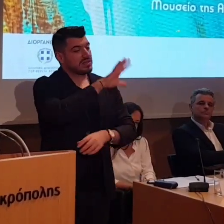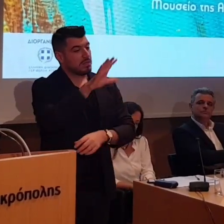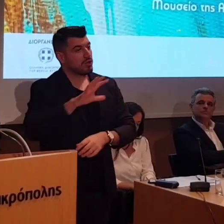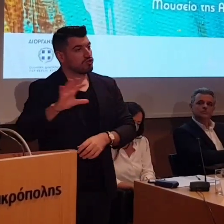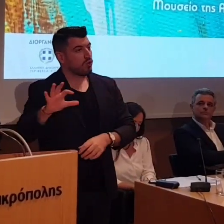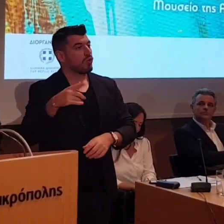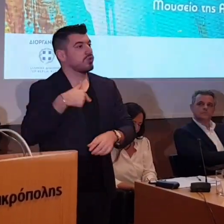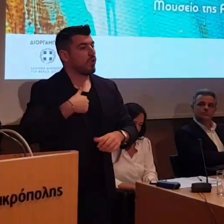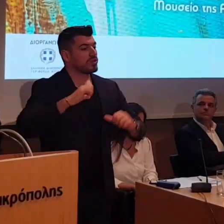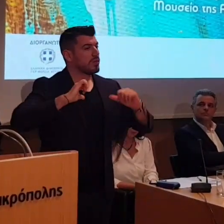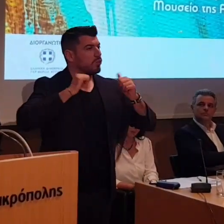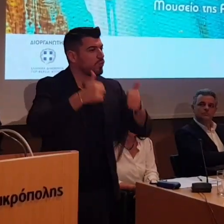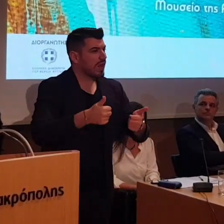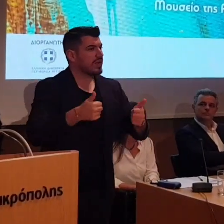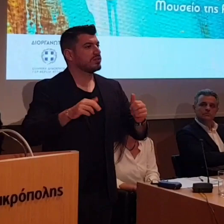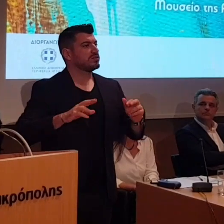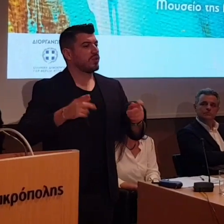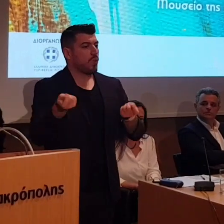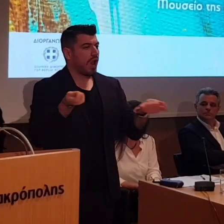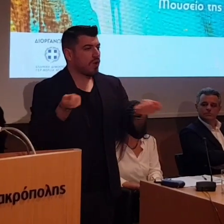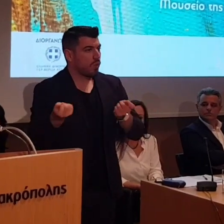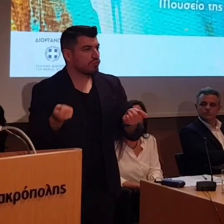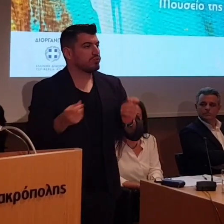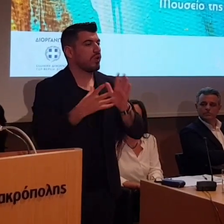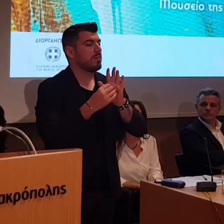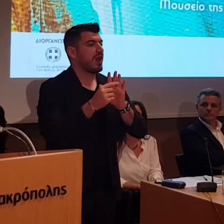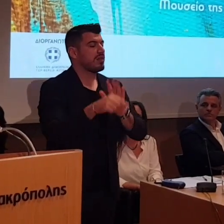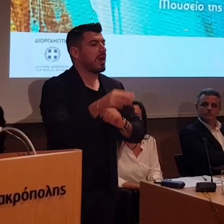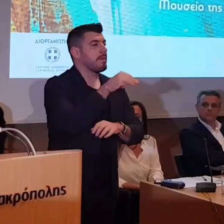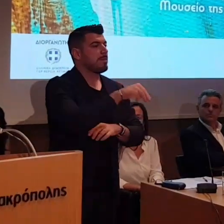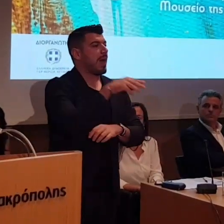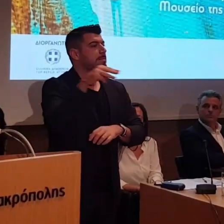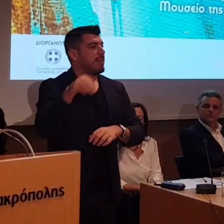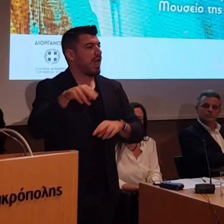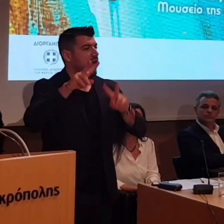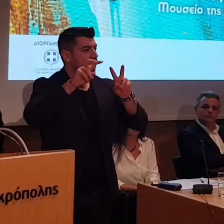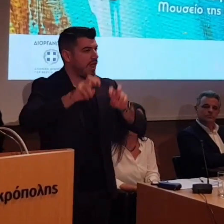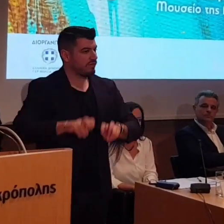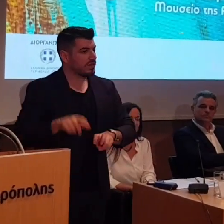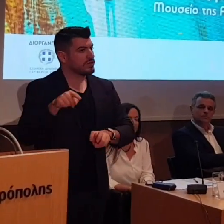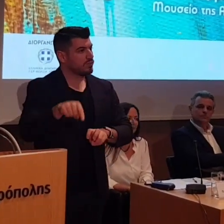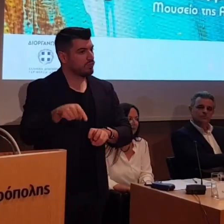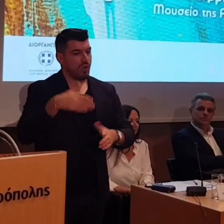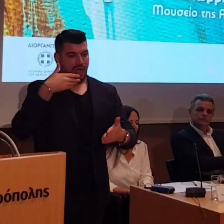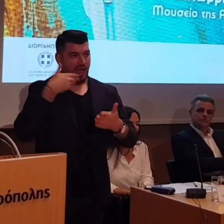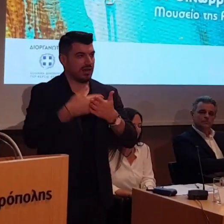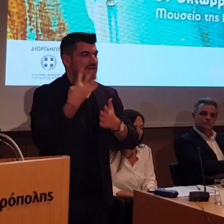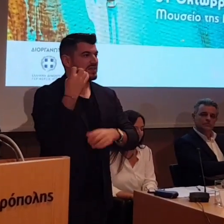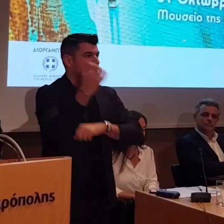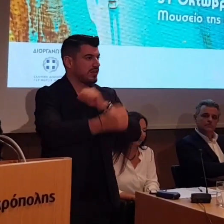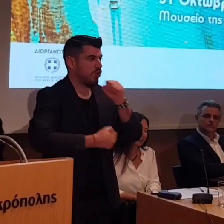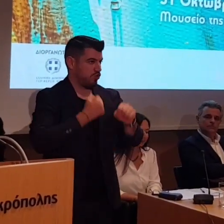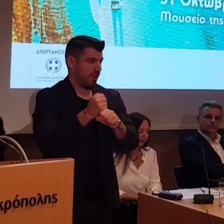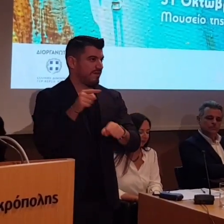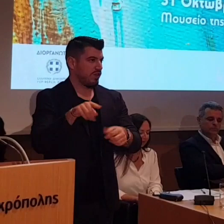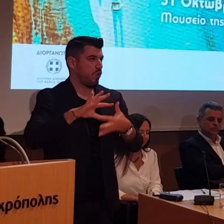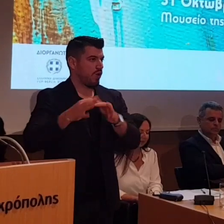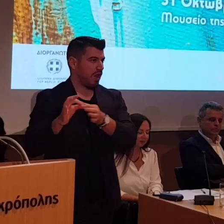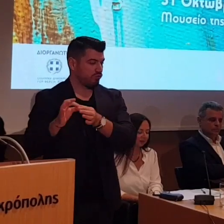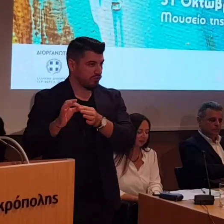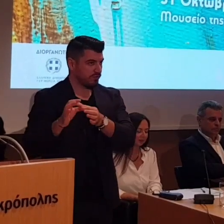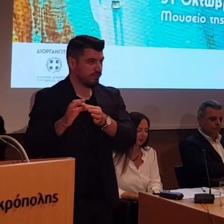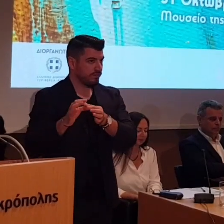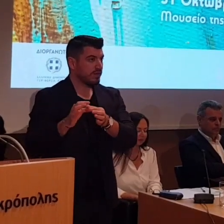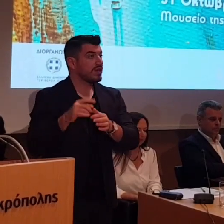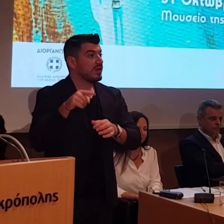σε κοινές πρωτοβουλίες, όπως αυτή του Plan Blé, που φέτος πάλι θα έχει και 40 χρόνια δράσης και παρέμβασης. Γι' αυτό και